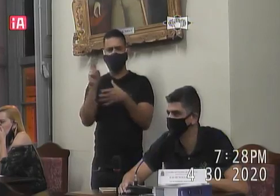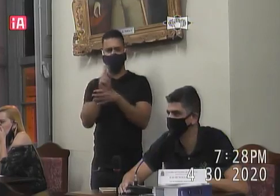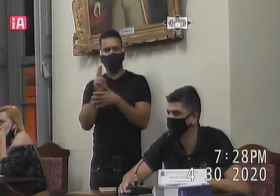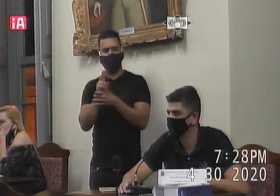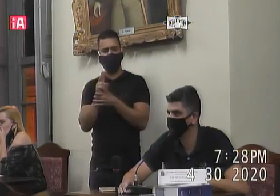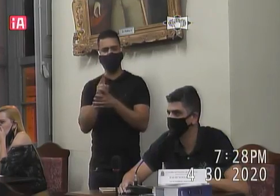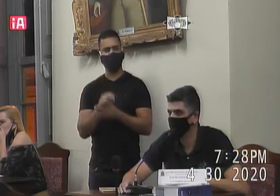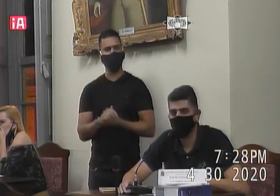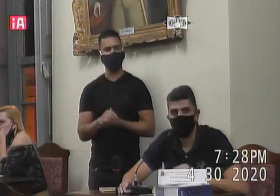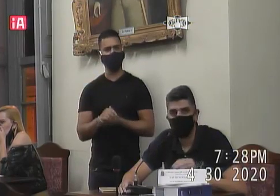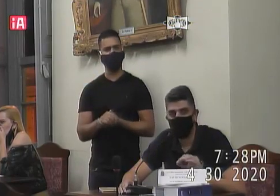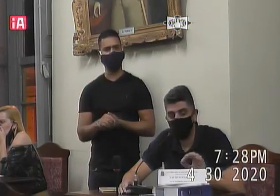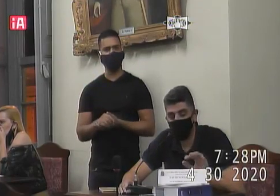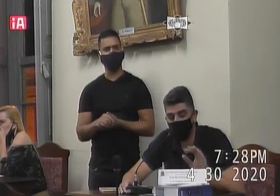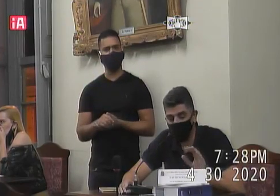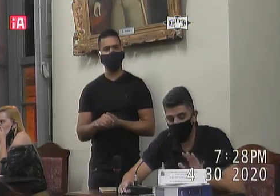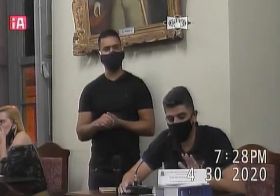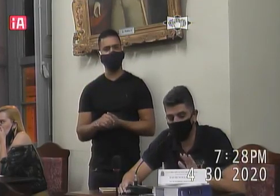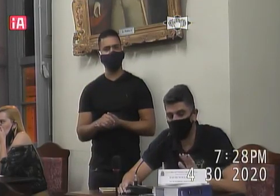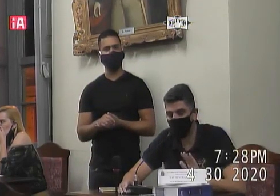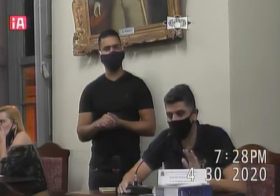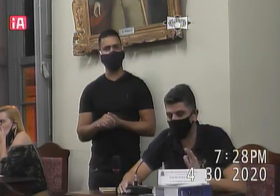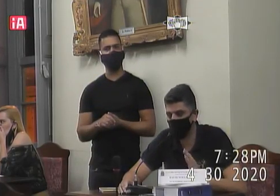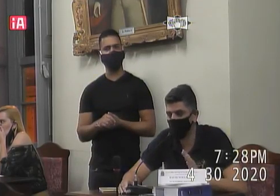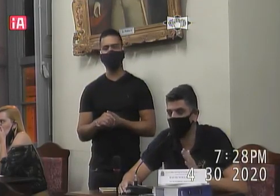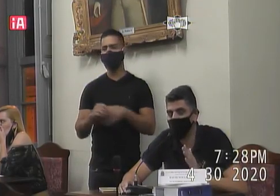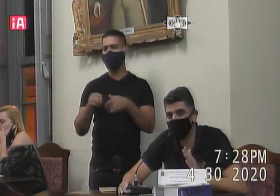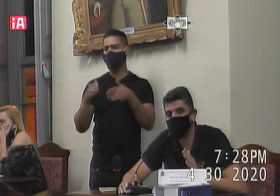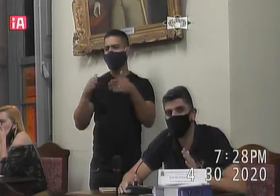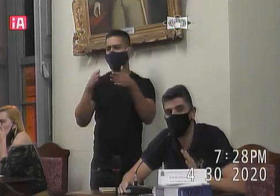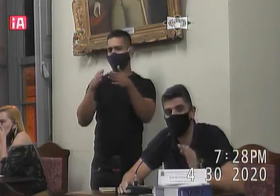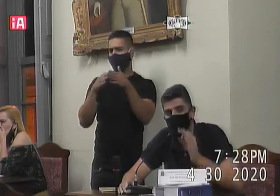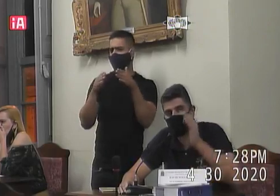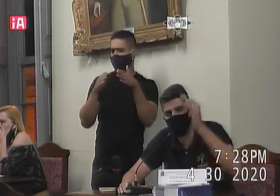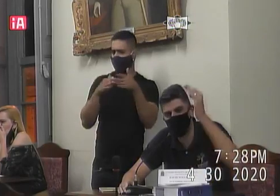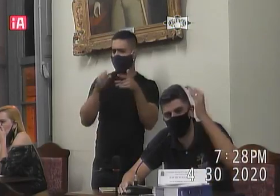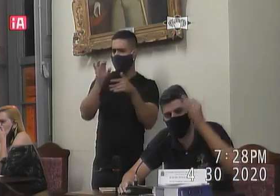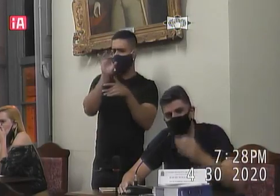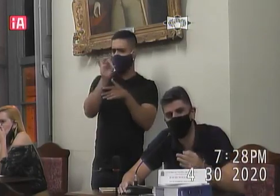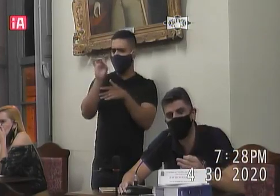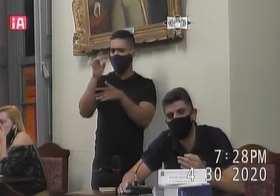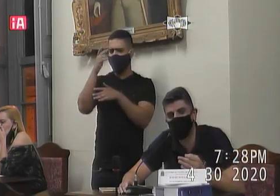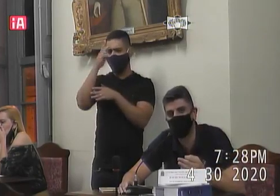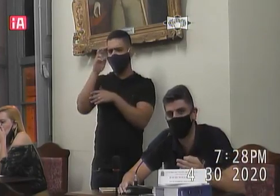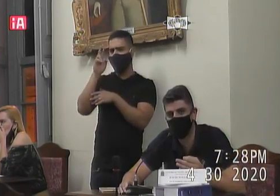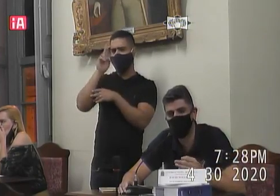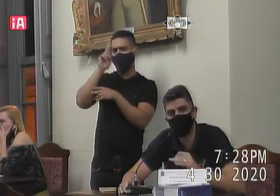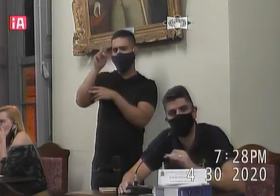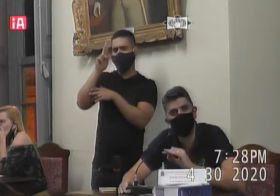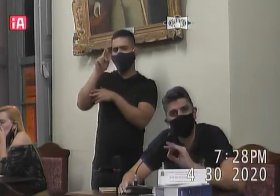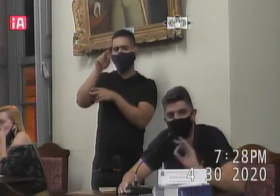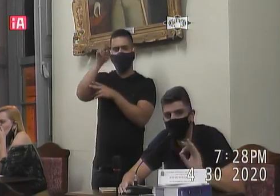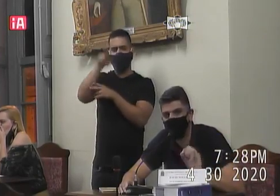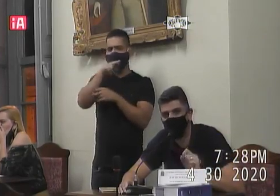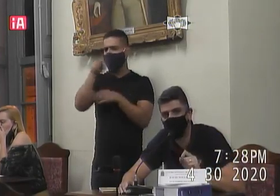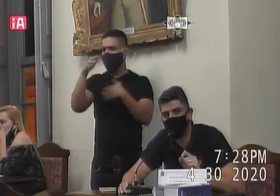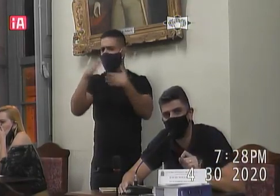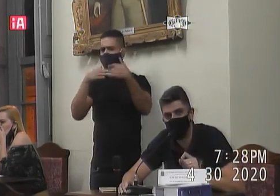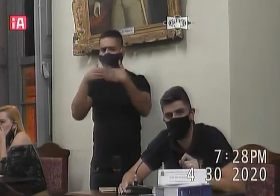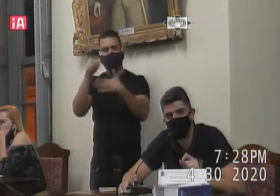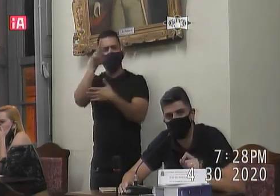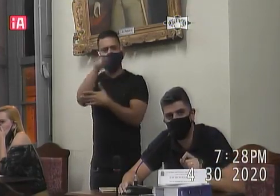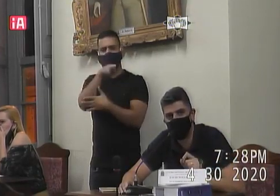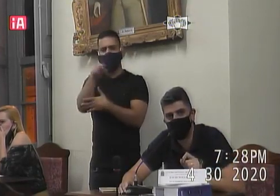Valença? Eu conclamo e peço encarecidamente a todos os líderes religiosos, de qualquer religião